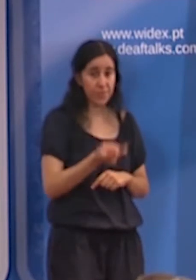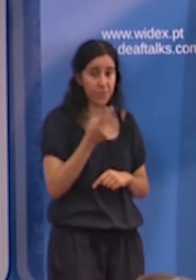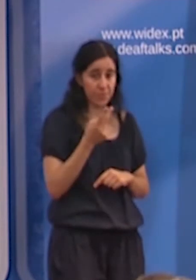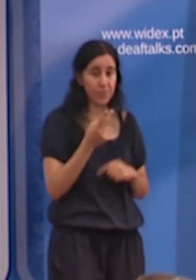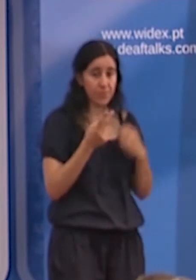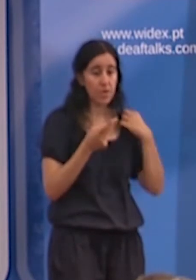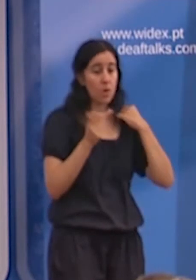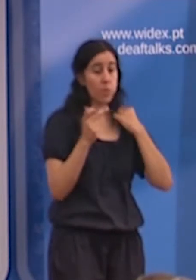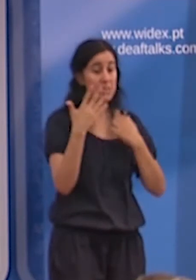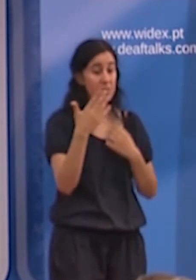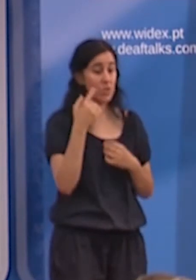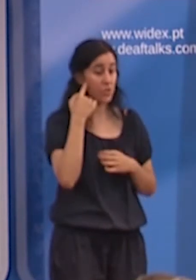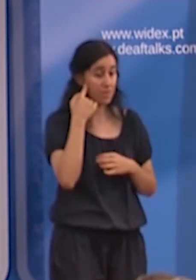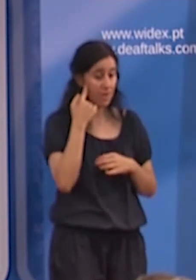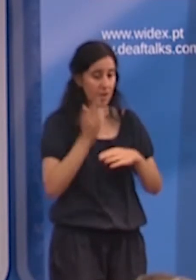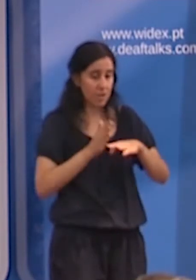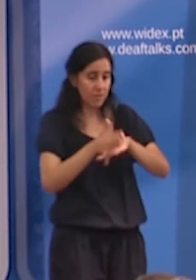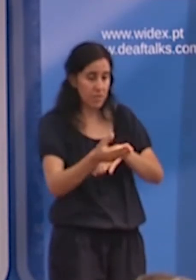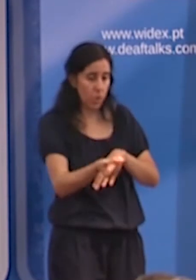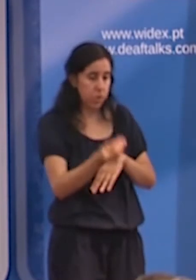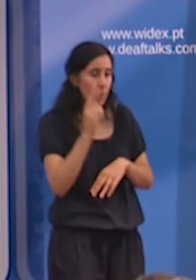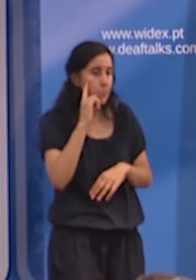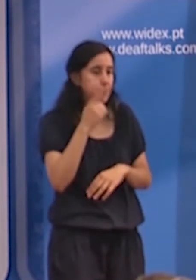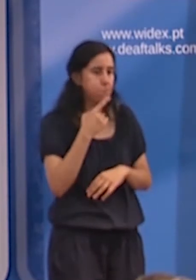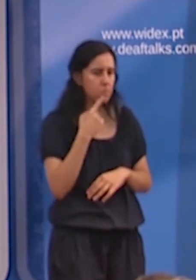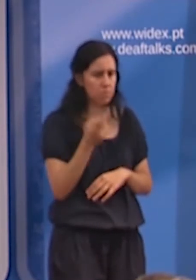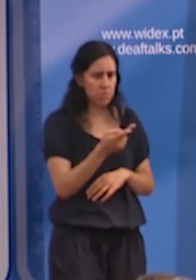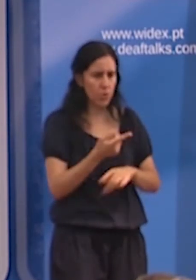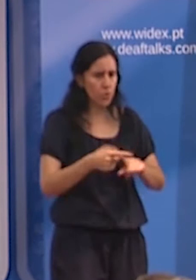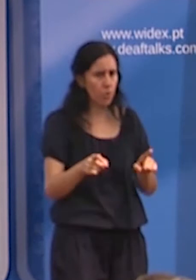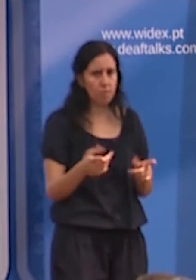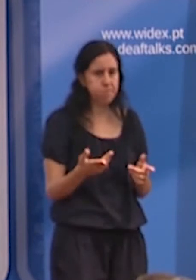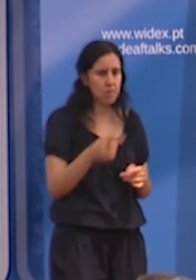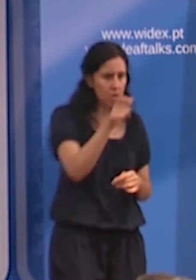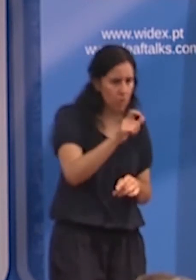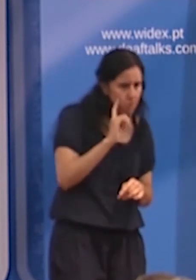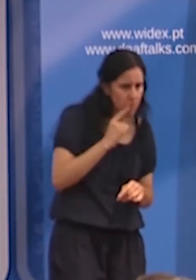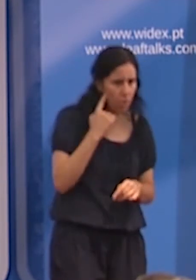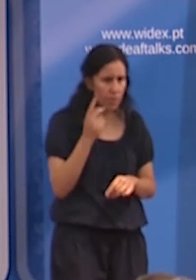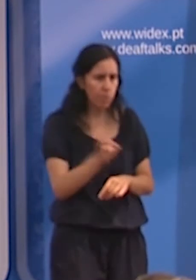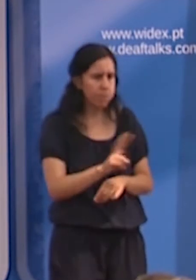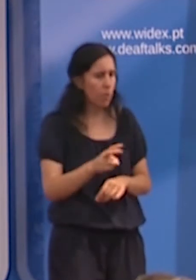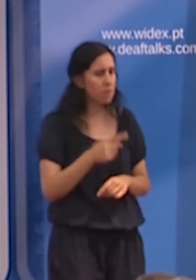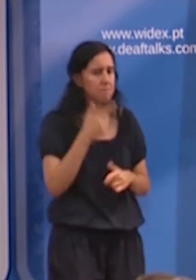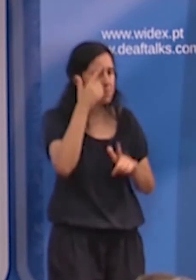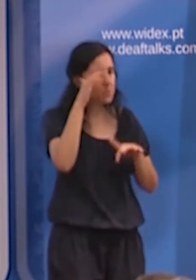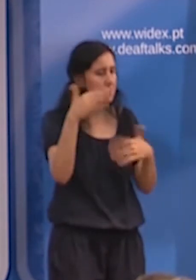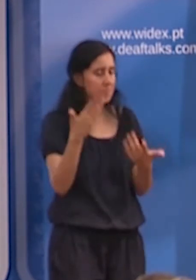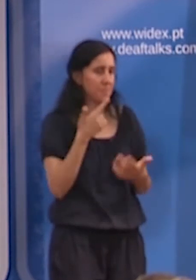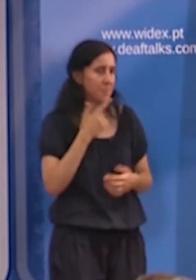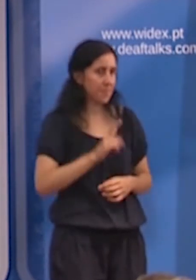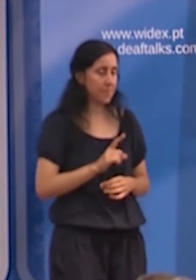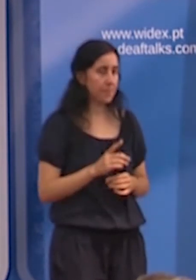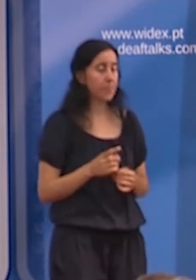em que ao fim de 5 anos de intervenção da criança surda, nós não conseguimos ver a diferença entre o surdo e o ouvinte, por exemplo.